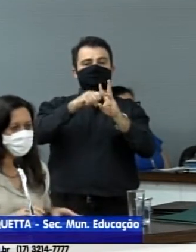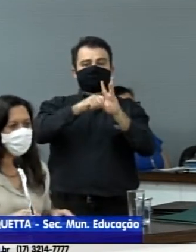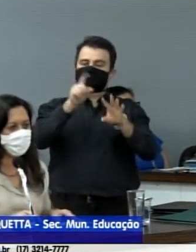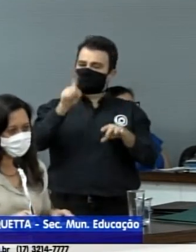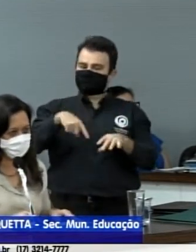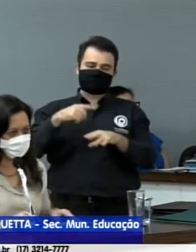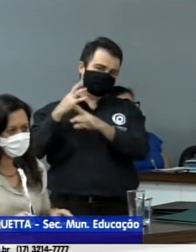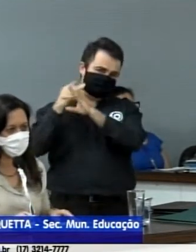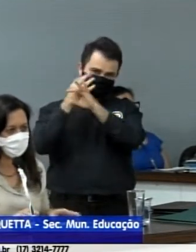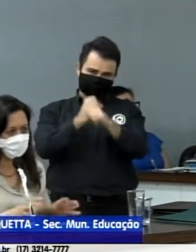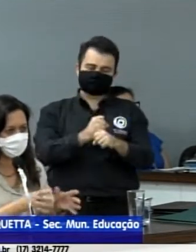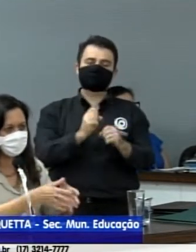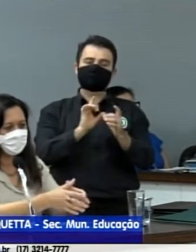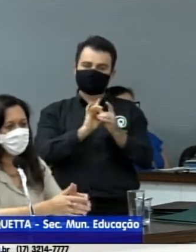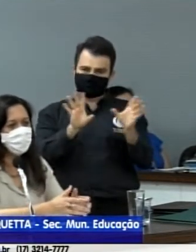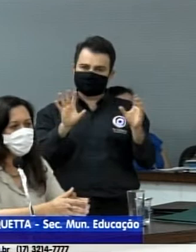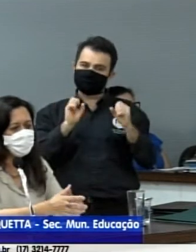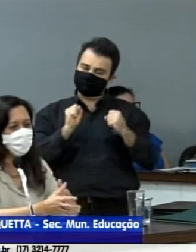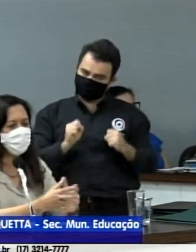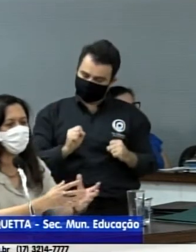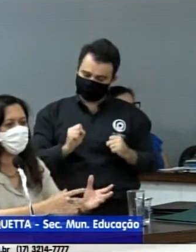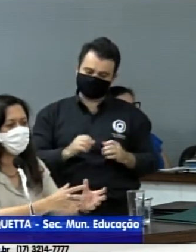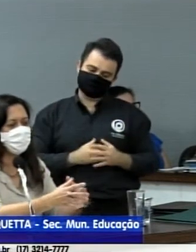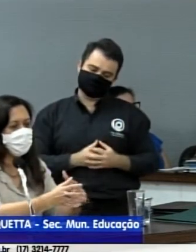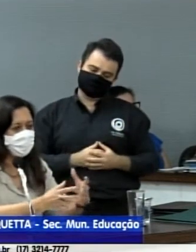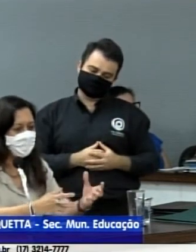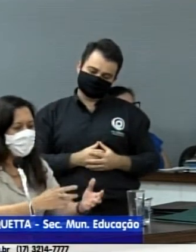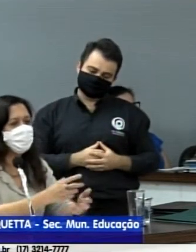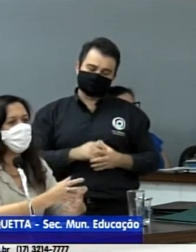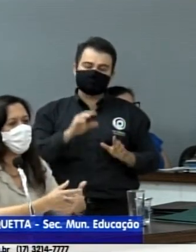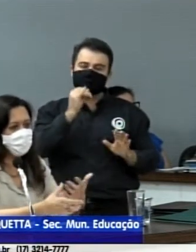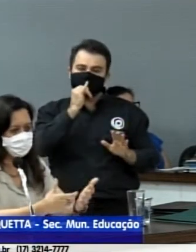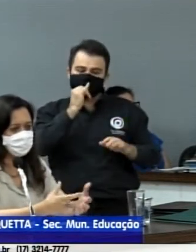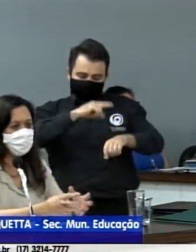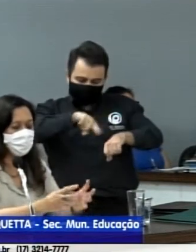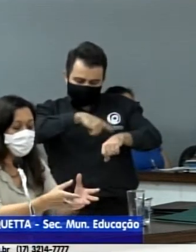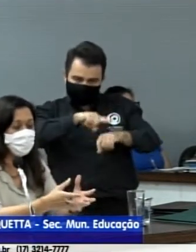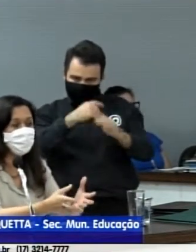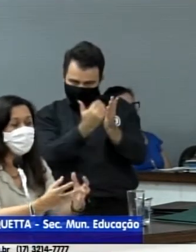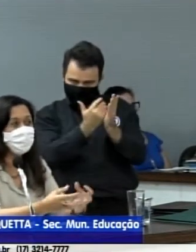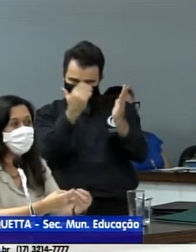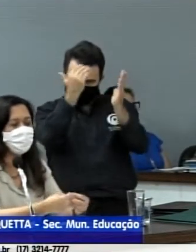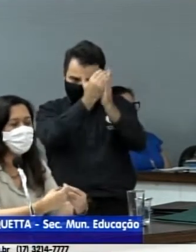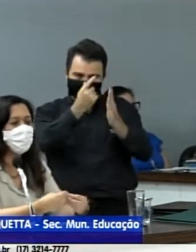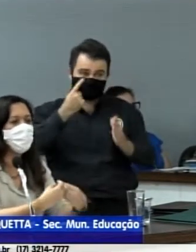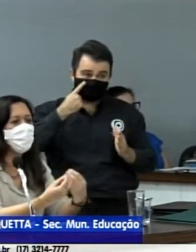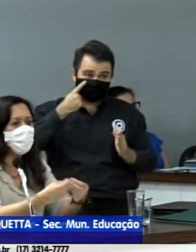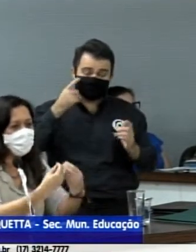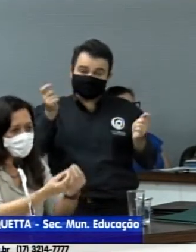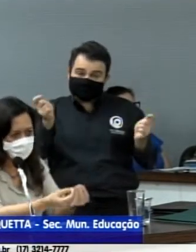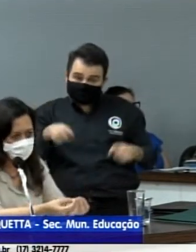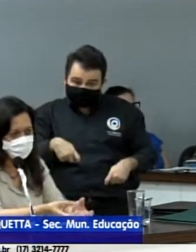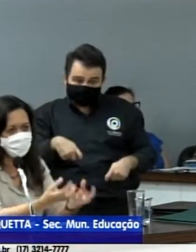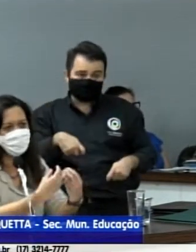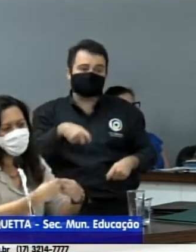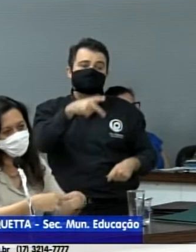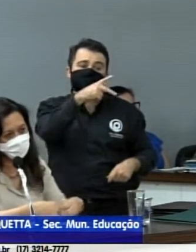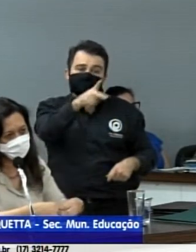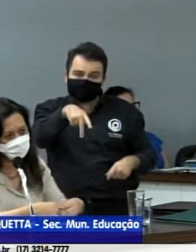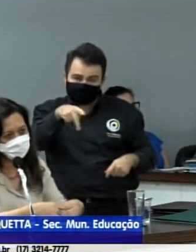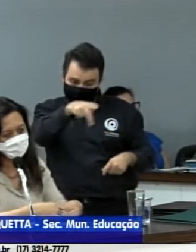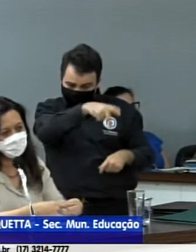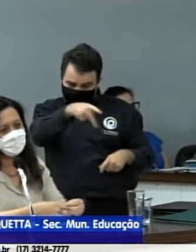carga suplementar, inclusive para a gente ter essa condição, inclusive para fazer com que o próprio professor da